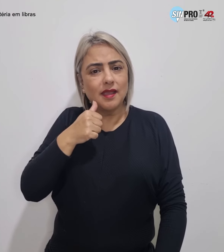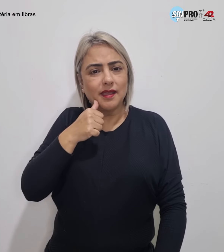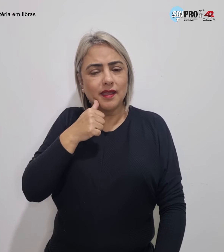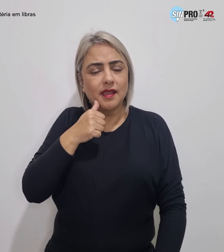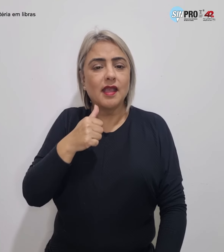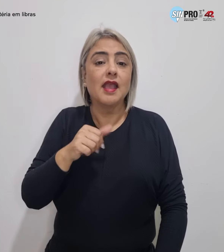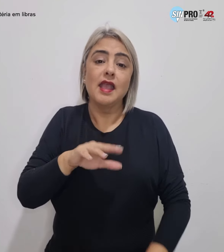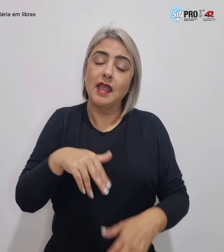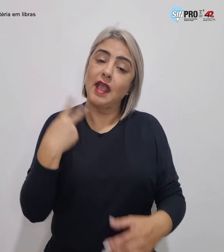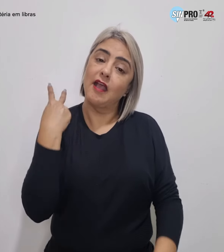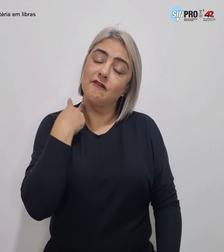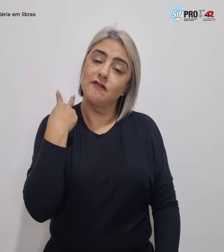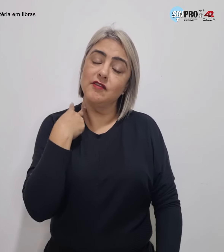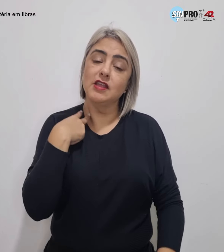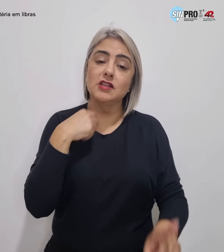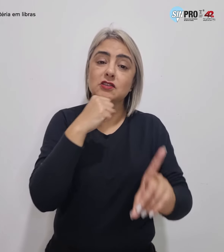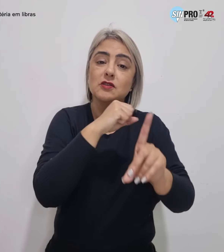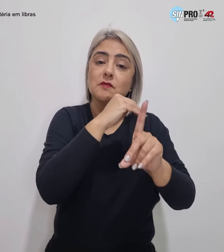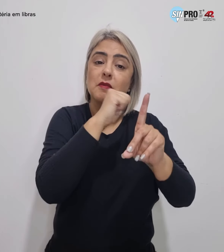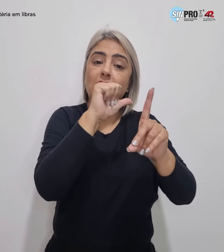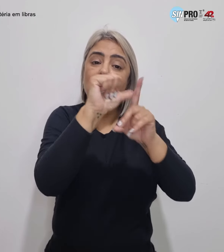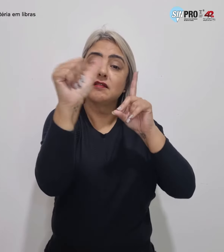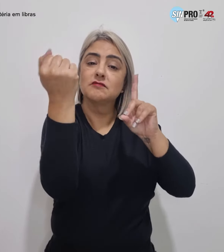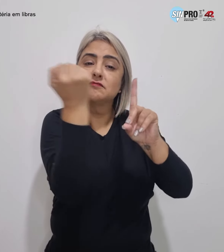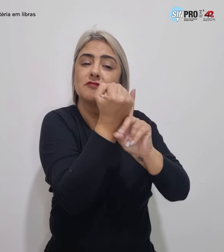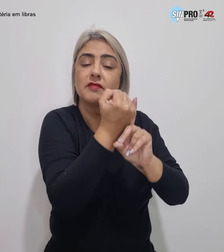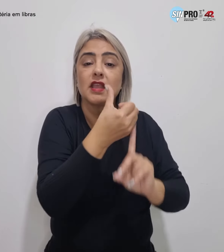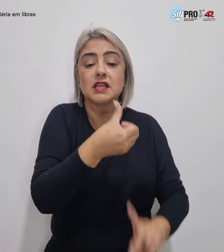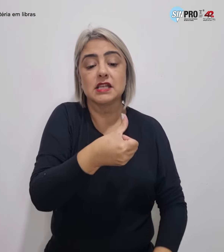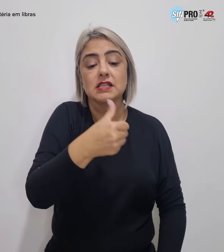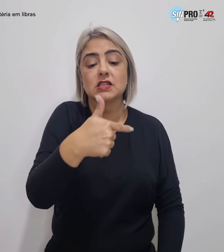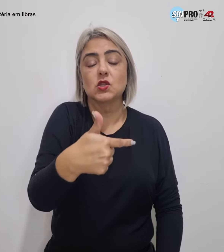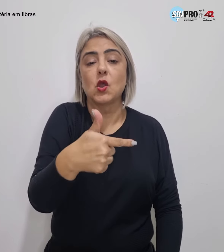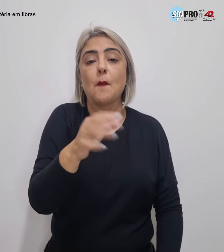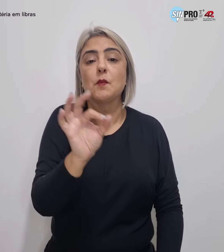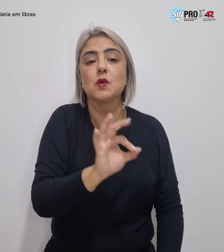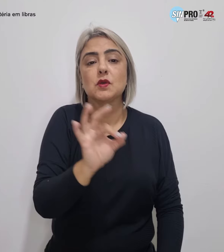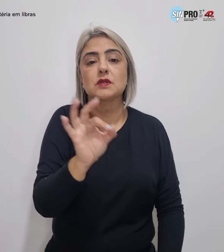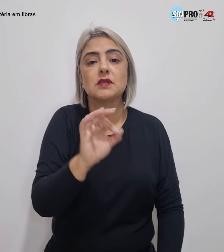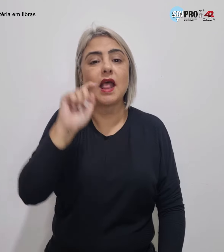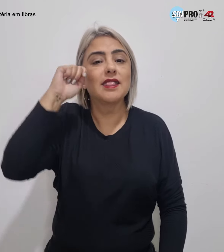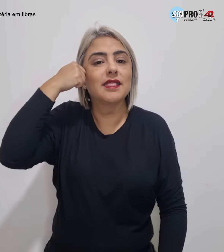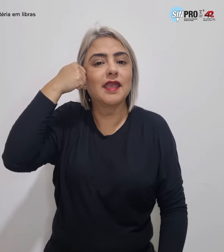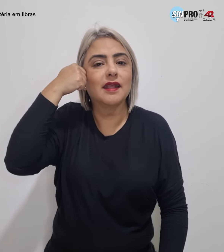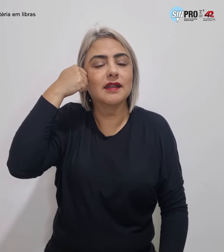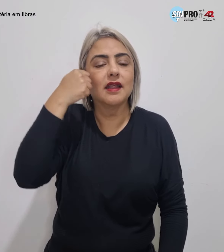as vítimas de feminicídio 62% eram negras e